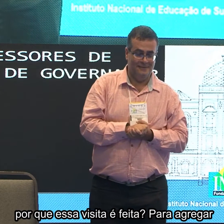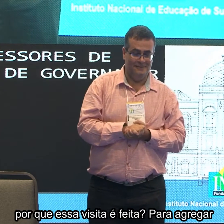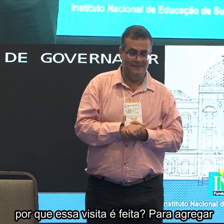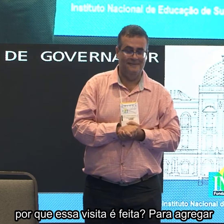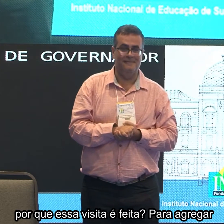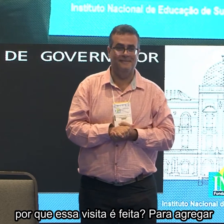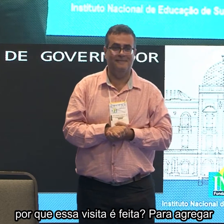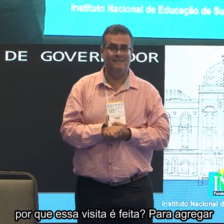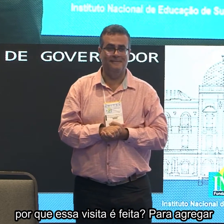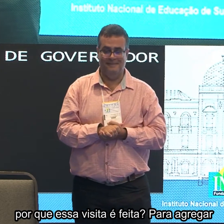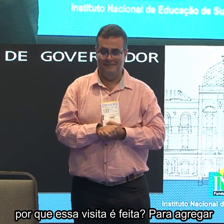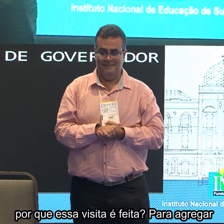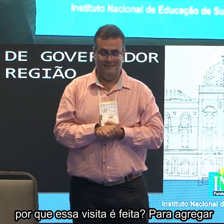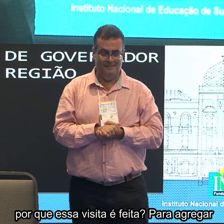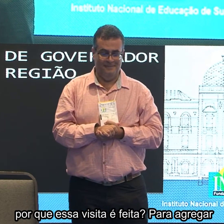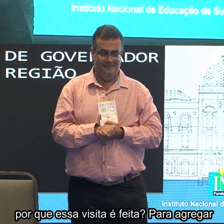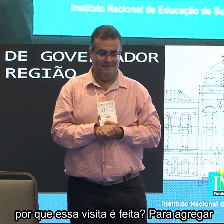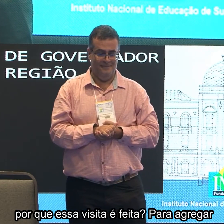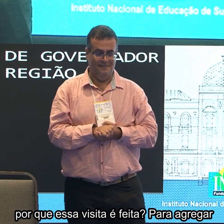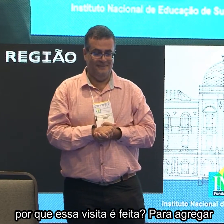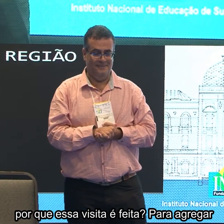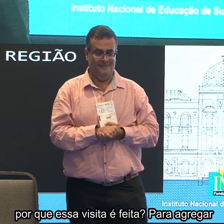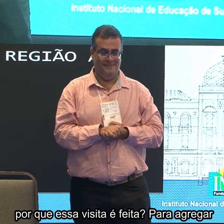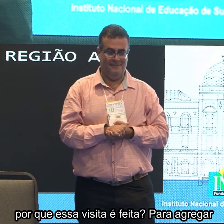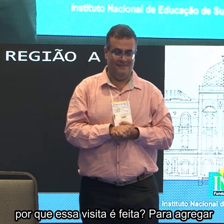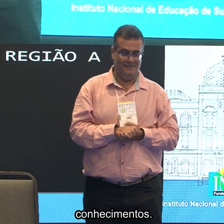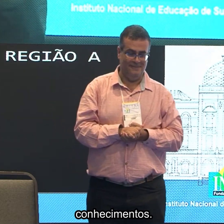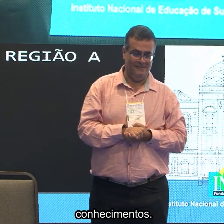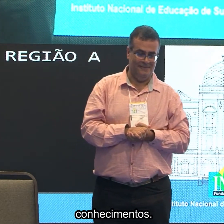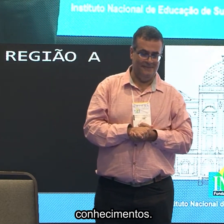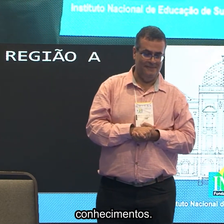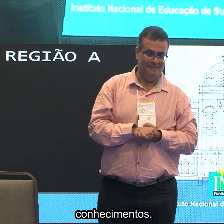que essa visita é feita? Para agregar conhecimentos.